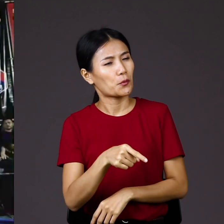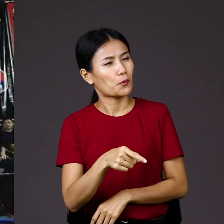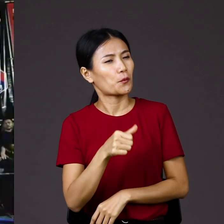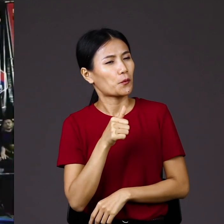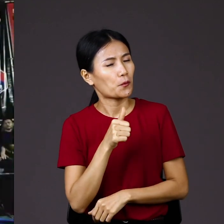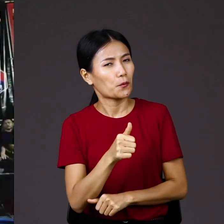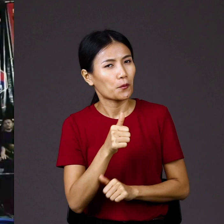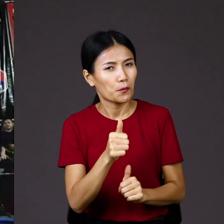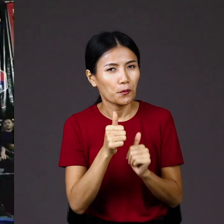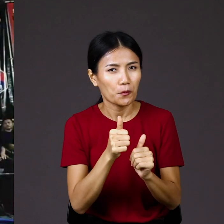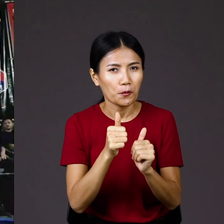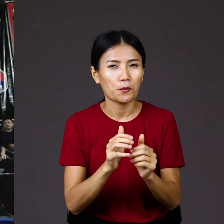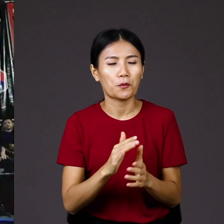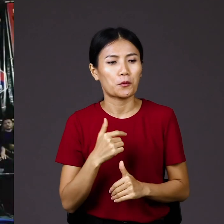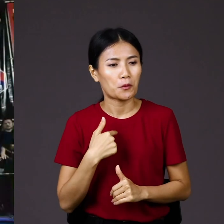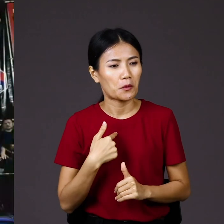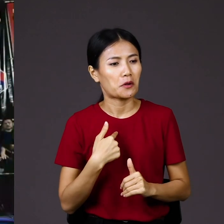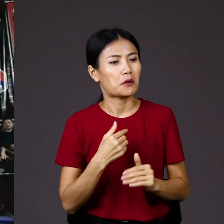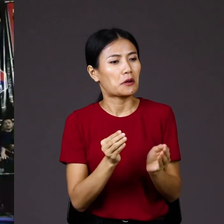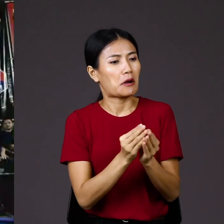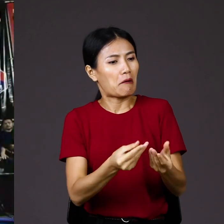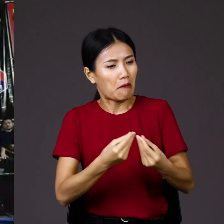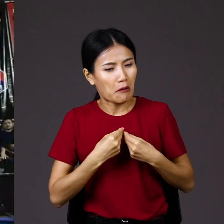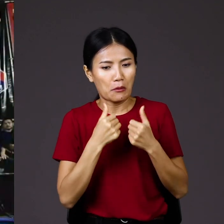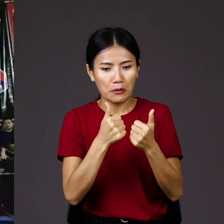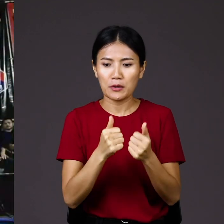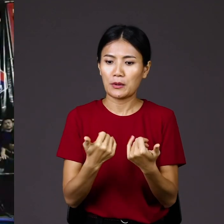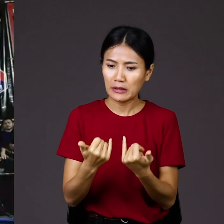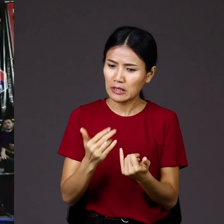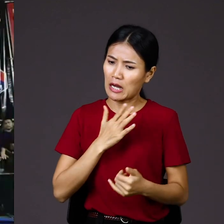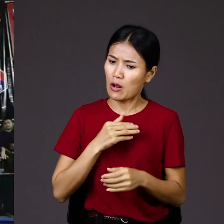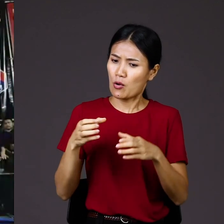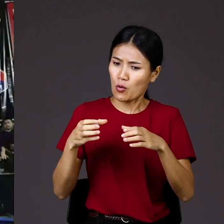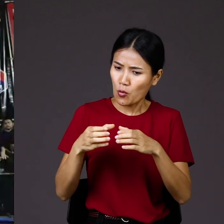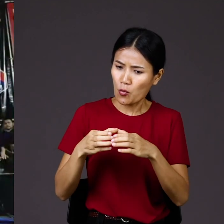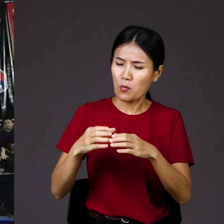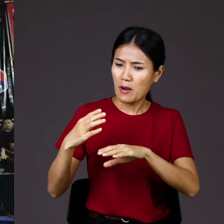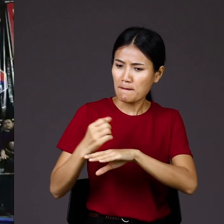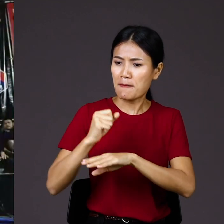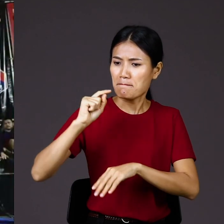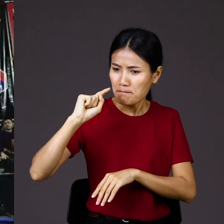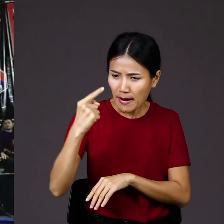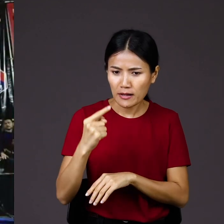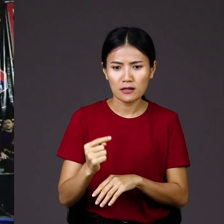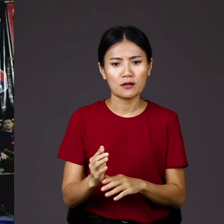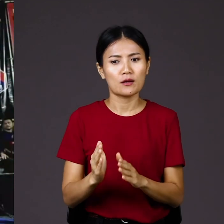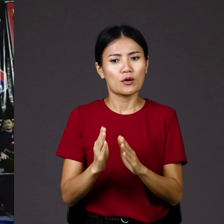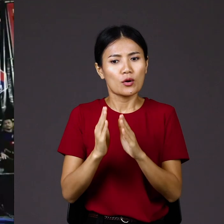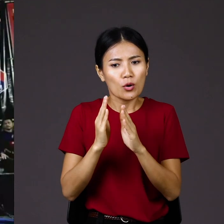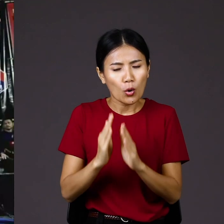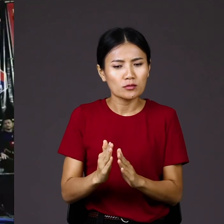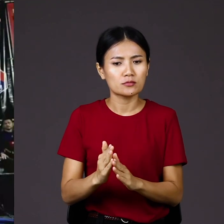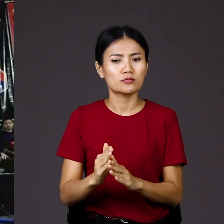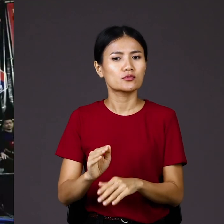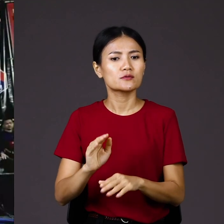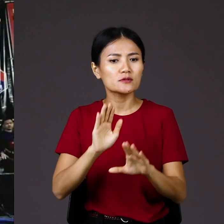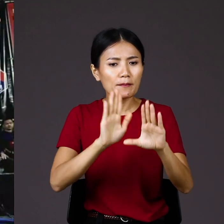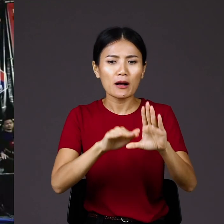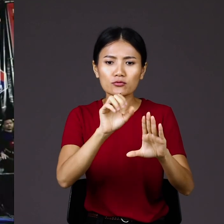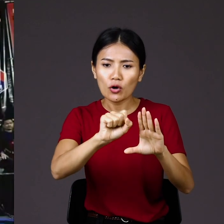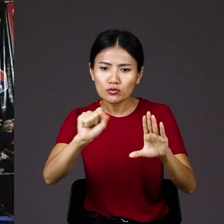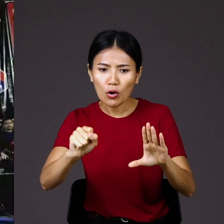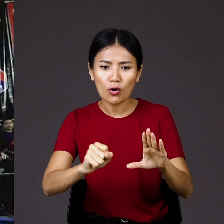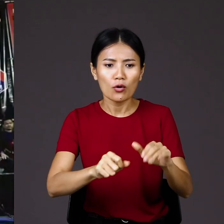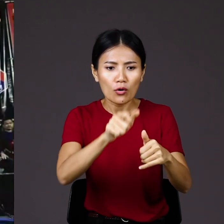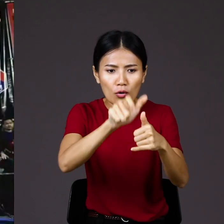ราแม้เราจะเป็นพรรคการเมืองที่ก่อตั้งใหม่แม้เราจะส่งผู้สมัครเป็นคนหน้าใหม่ทั้งหมด